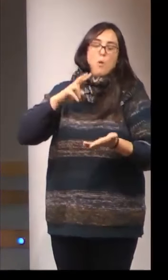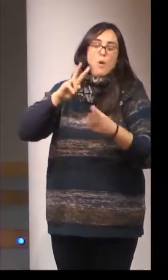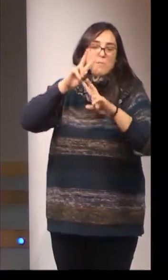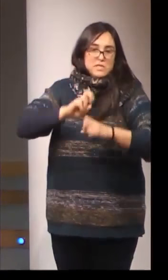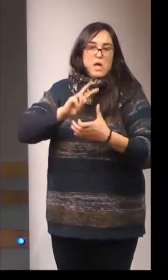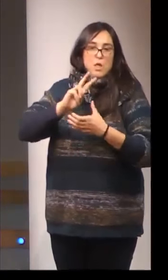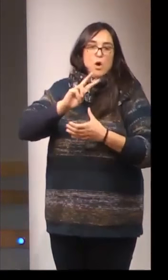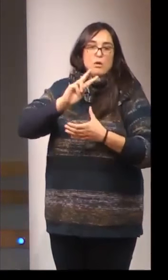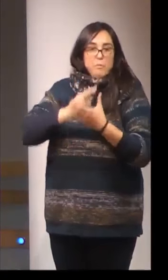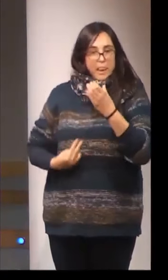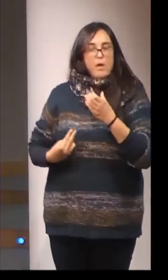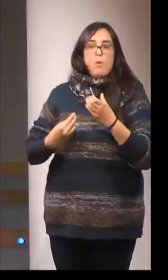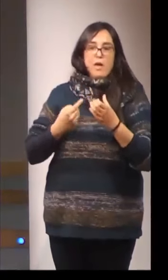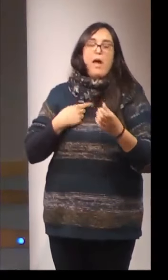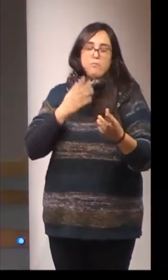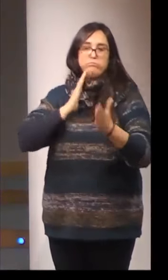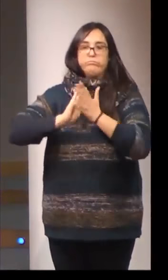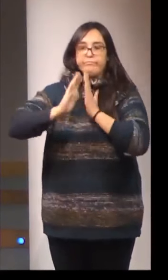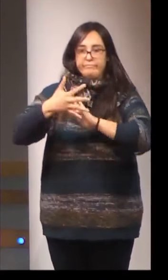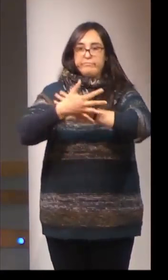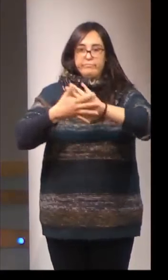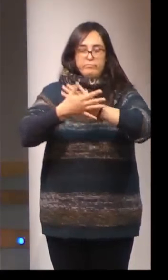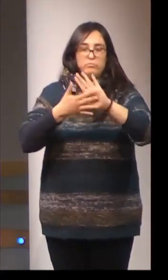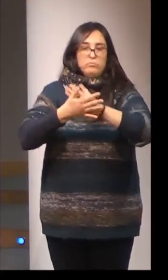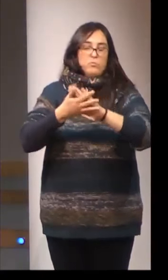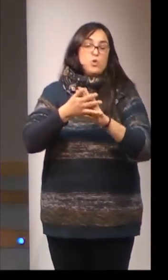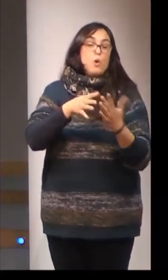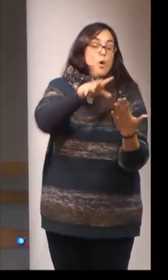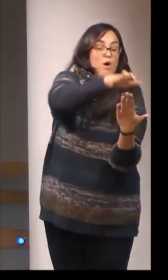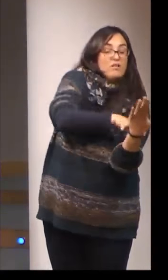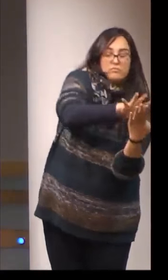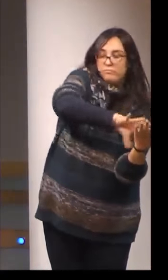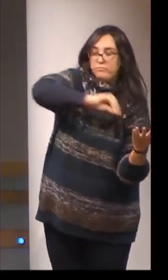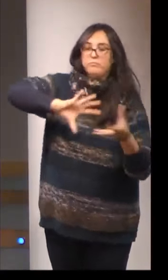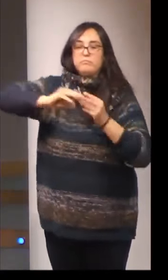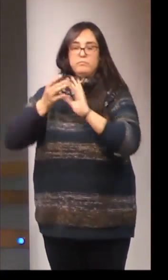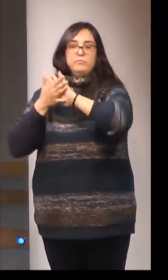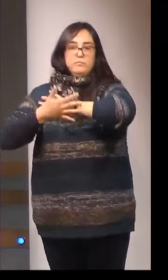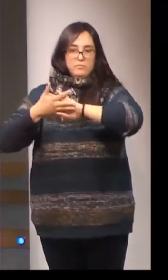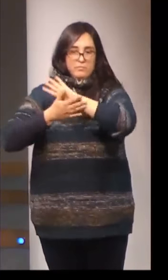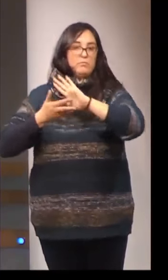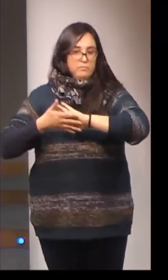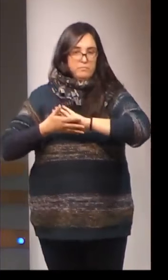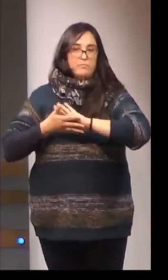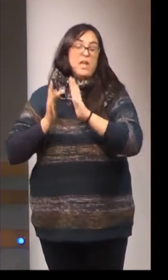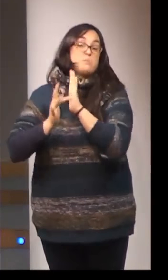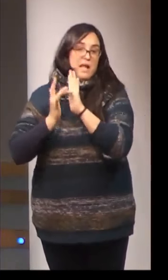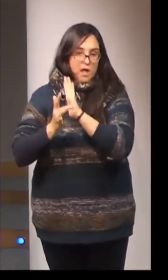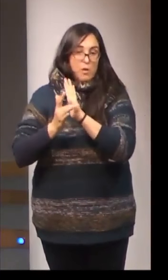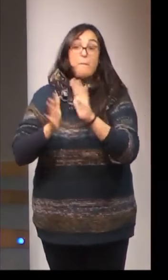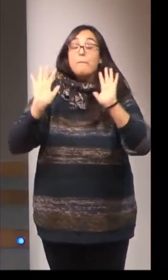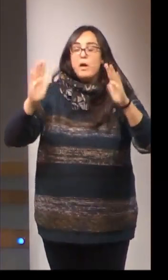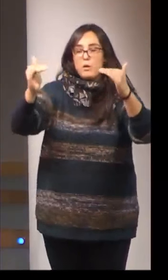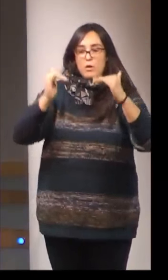cuestión que podamos, como una investigación bilingüa si requiere, contestar directamente en la lengua de signos y que todo el documento escrito